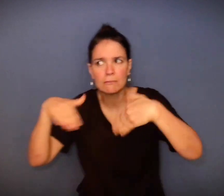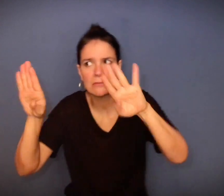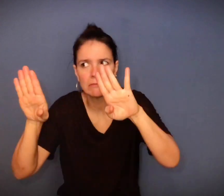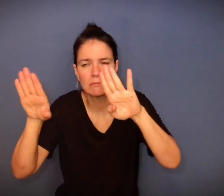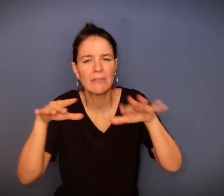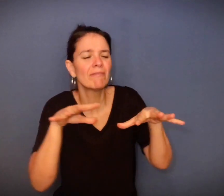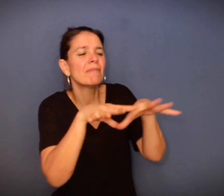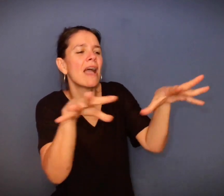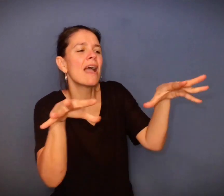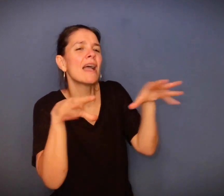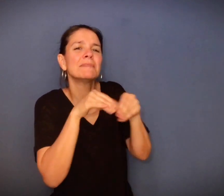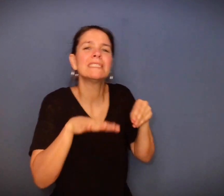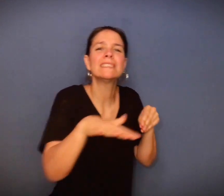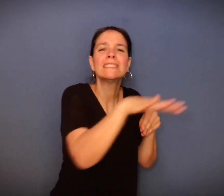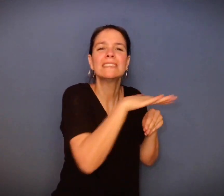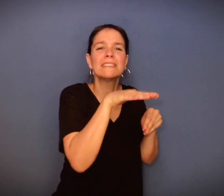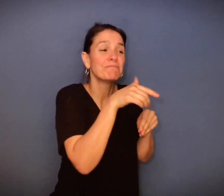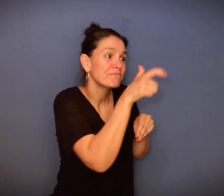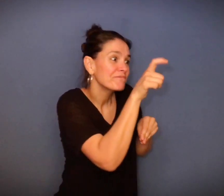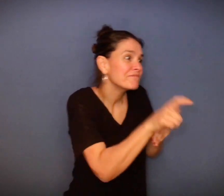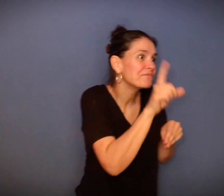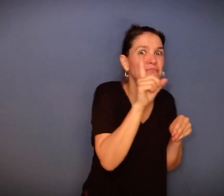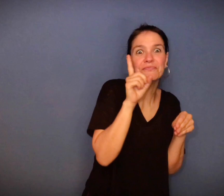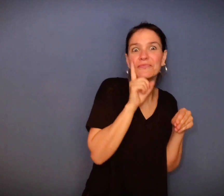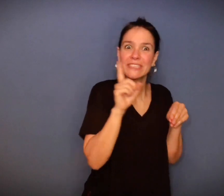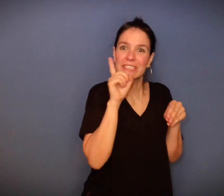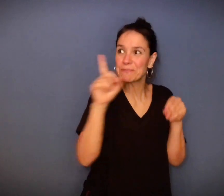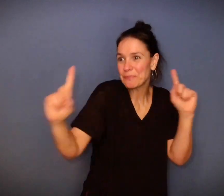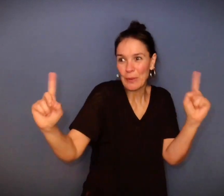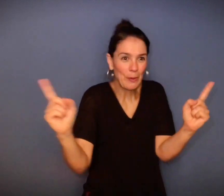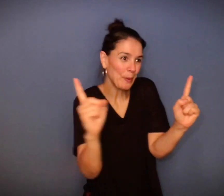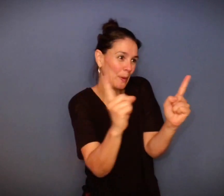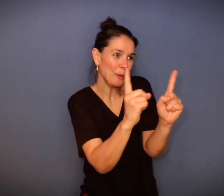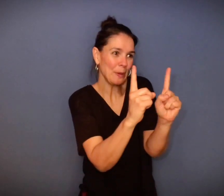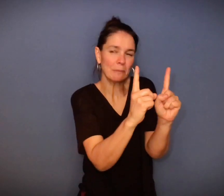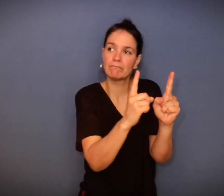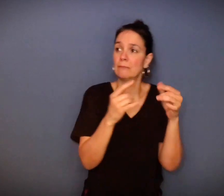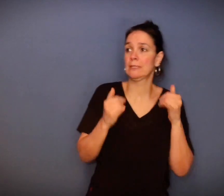Mais ça nous est égal, pourvu que tu ne te maries pas dans notre famille.